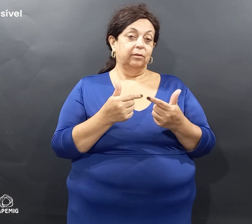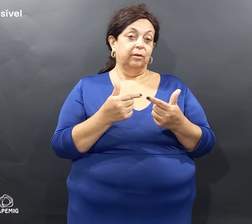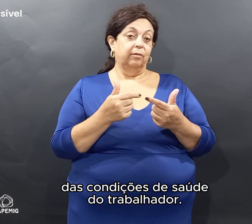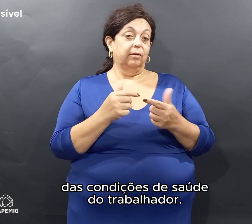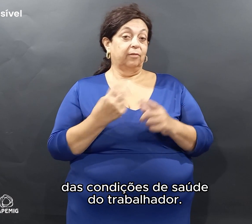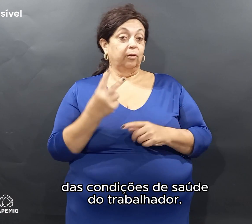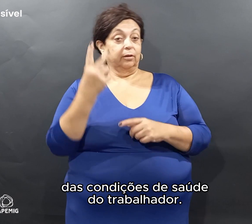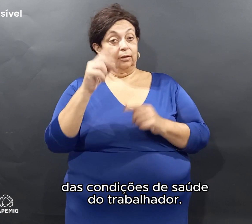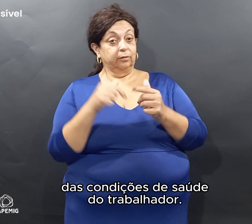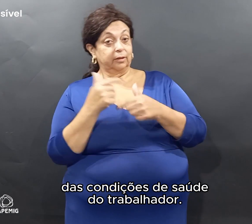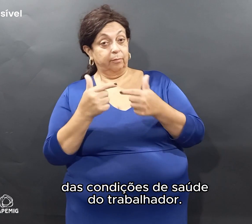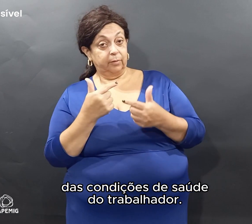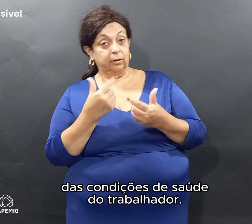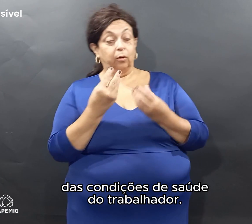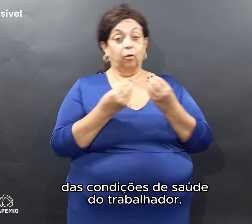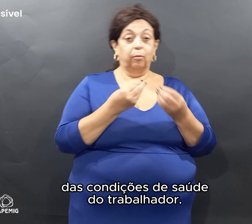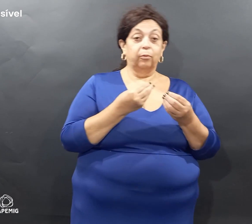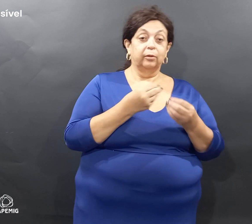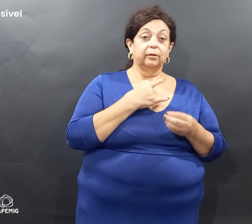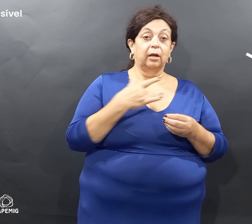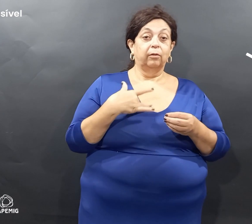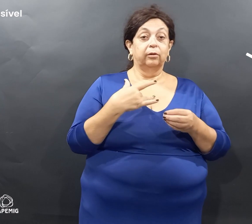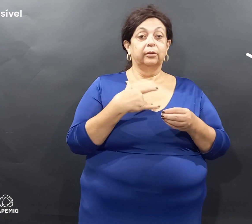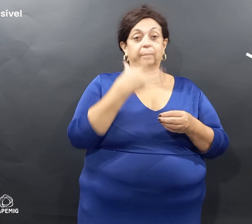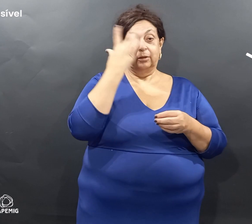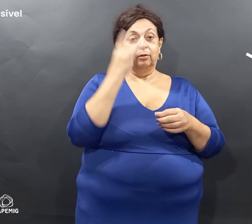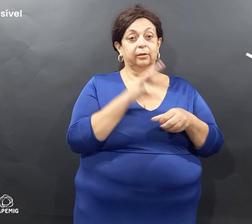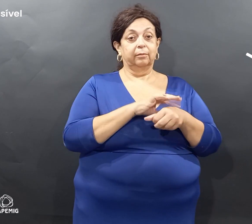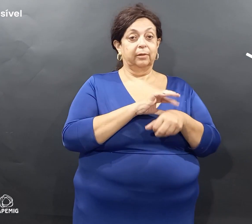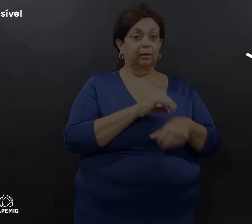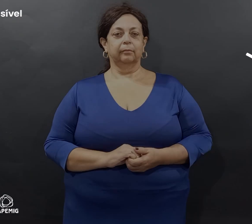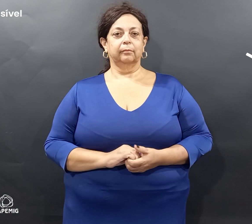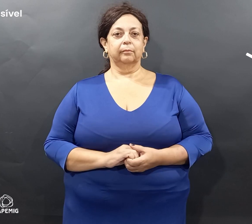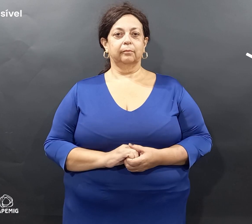detrimento das condições de saúde do trabalhador.